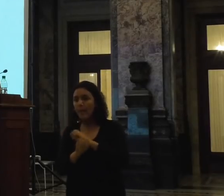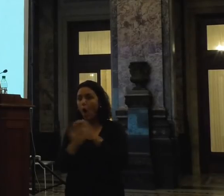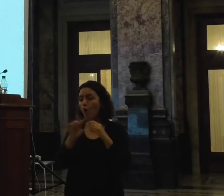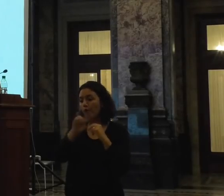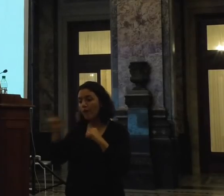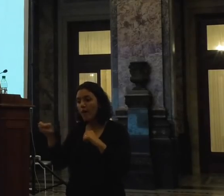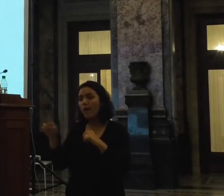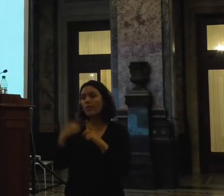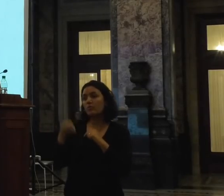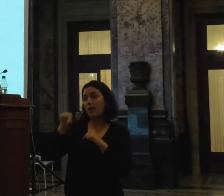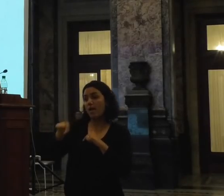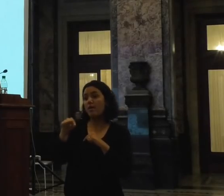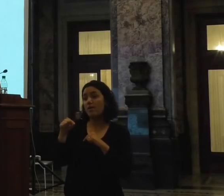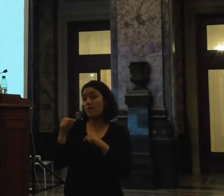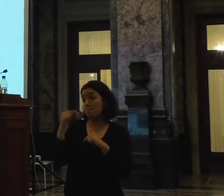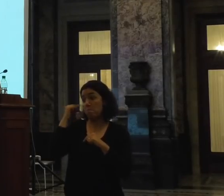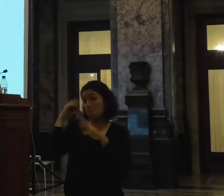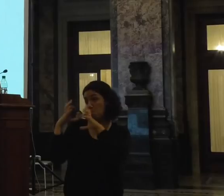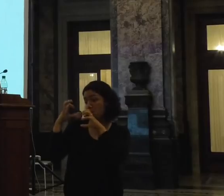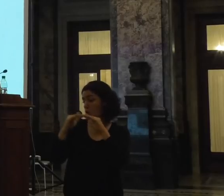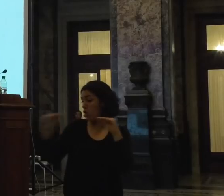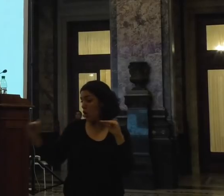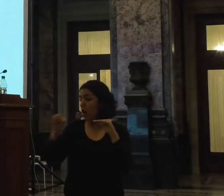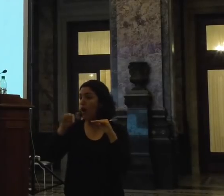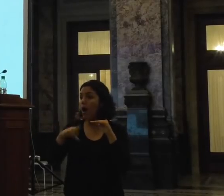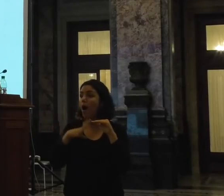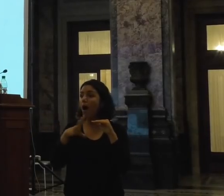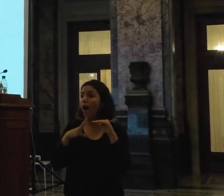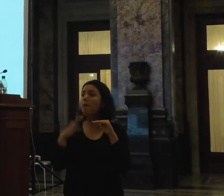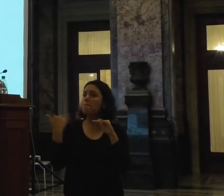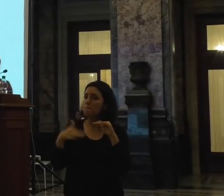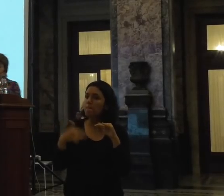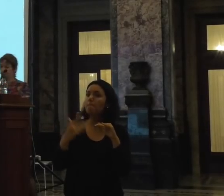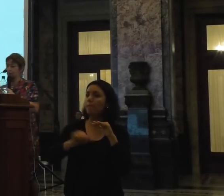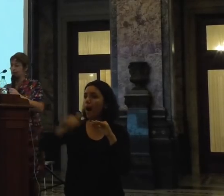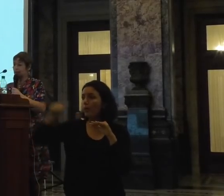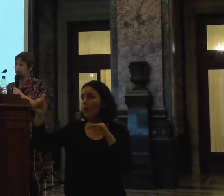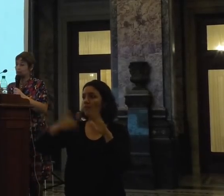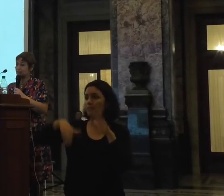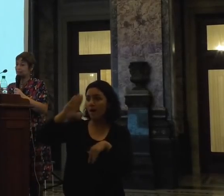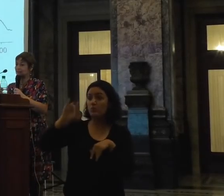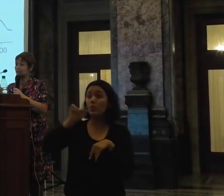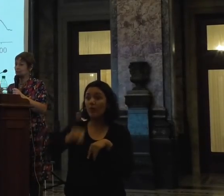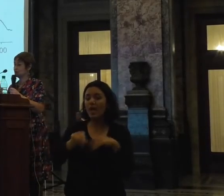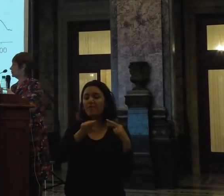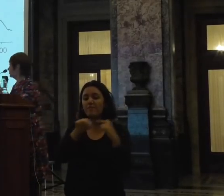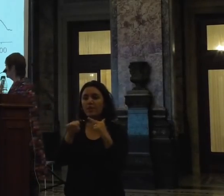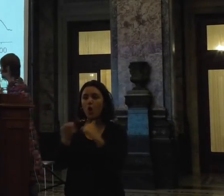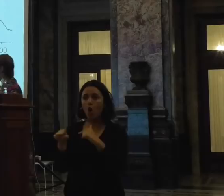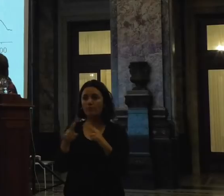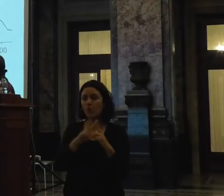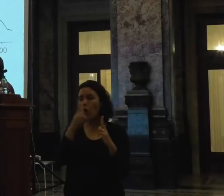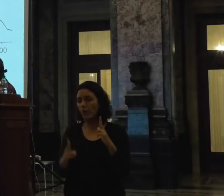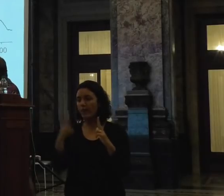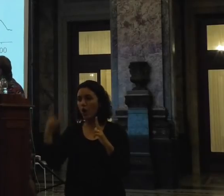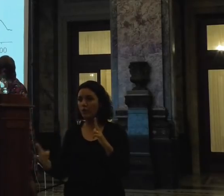pero la gente neurotípica tiene un rendimiento mucho mejor cuando el intervalo es fijo. Entonces, en este caso,